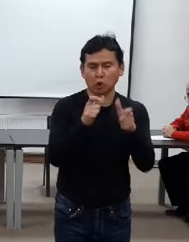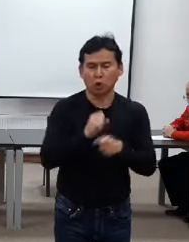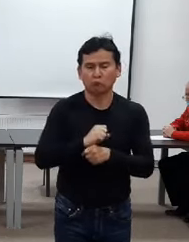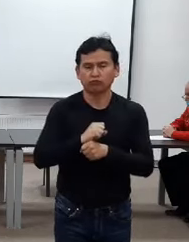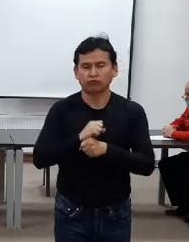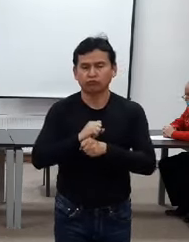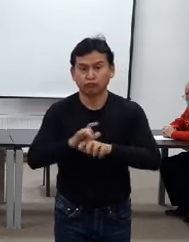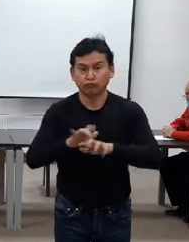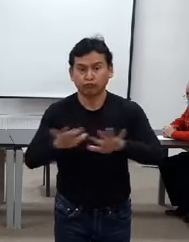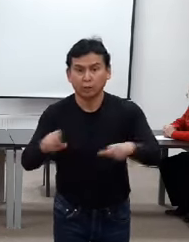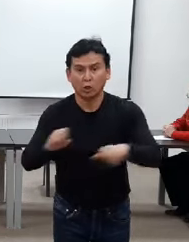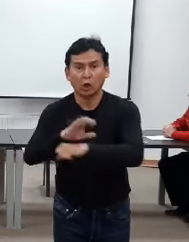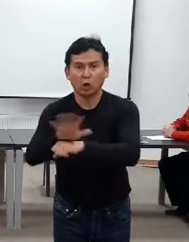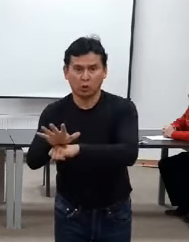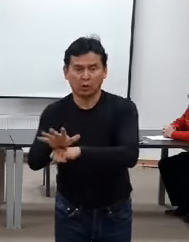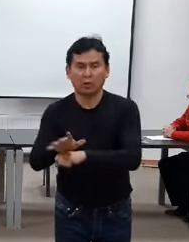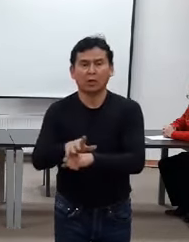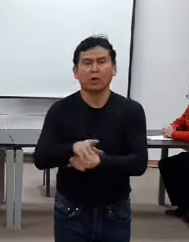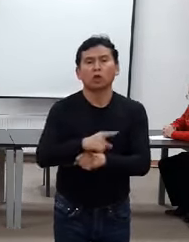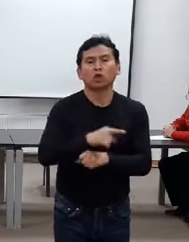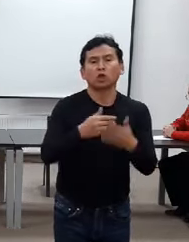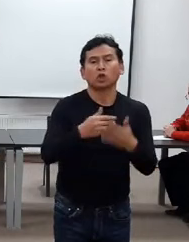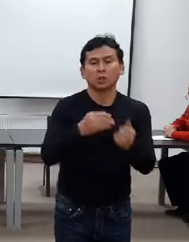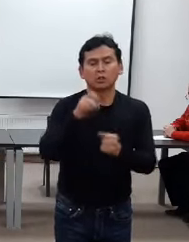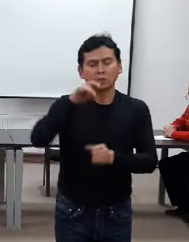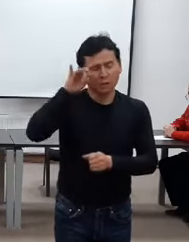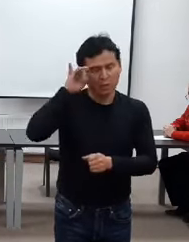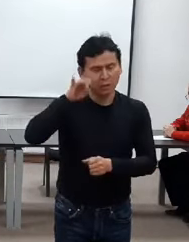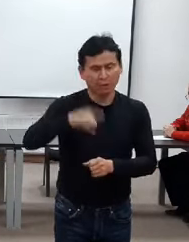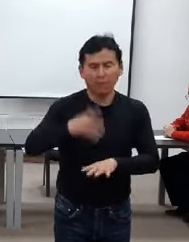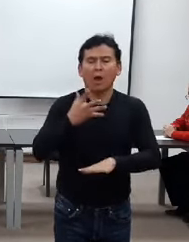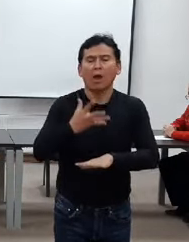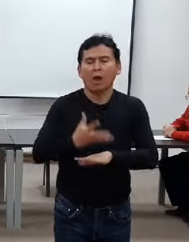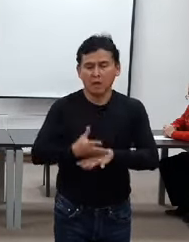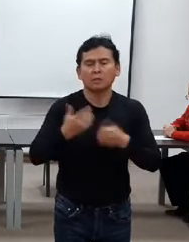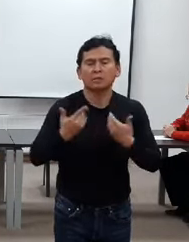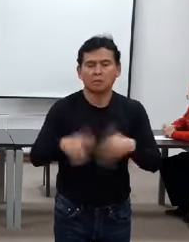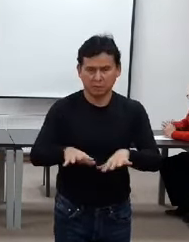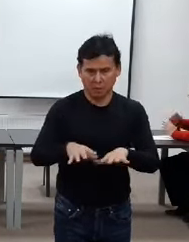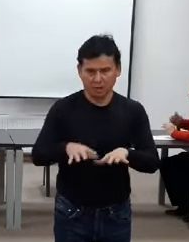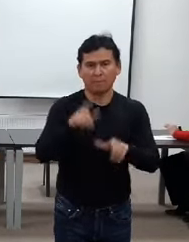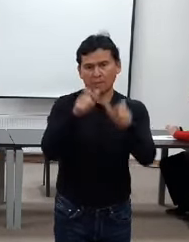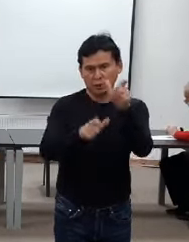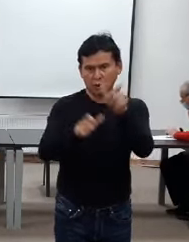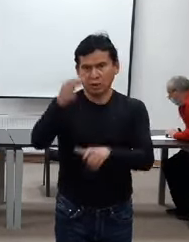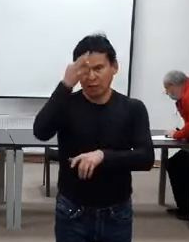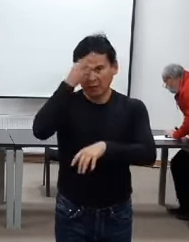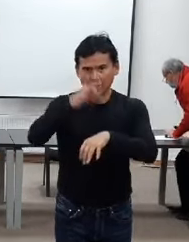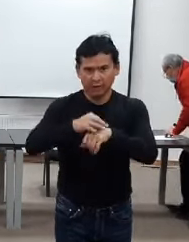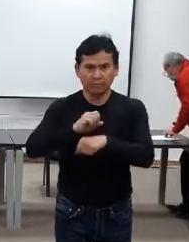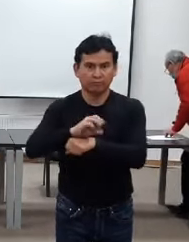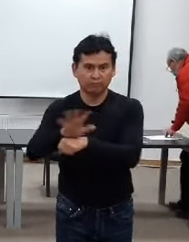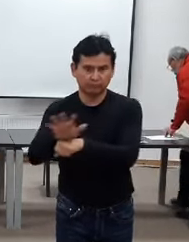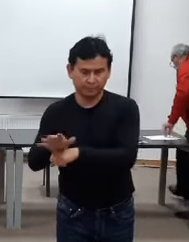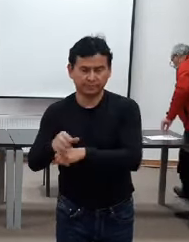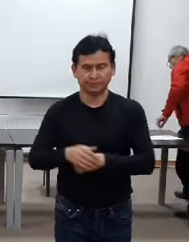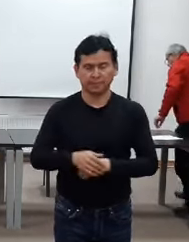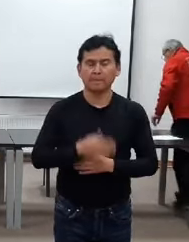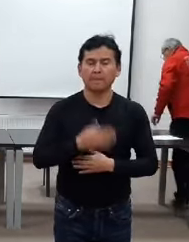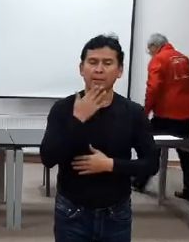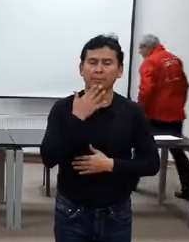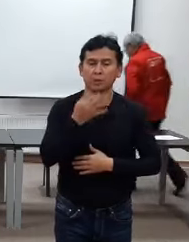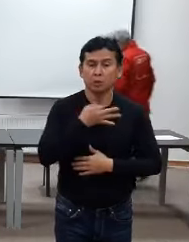coronavirus en la región, donde ya por todos es sabido, tenemos algunos casos confirmados. Y por supuesto, darles a conocer como